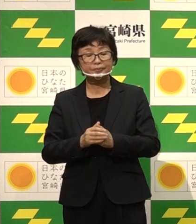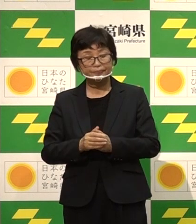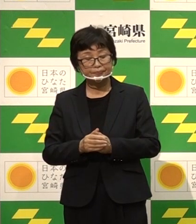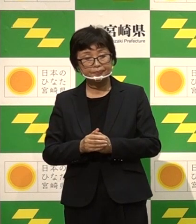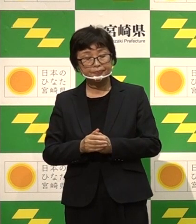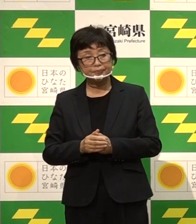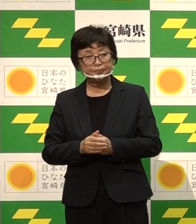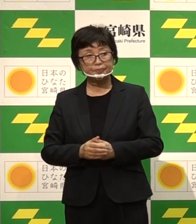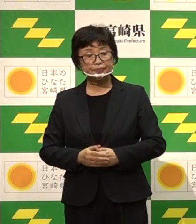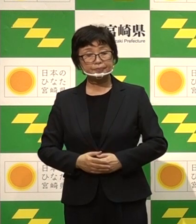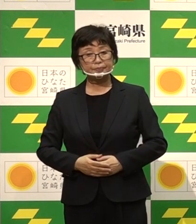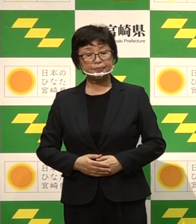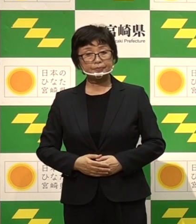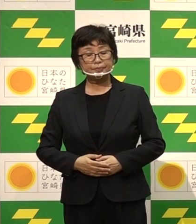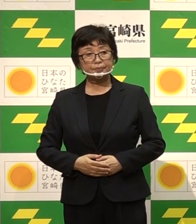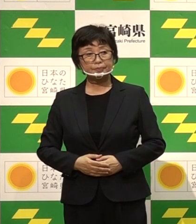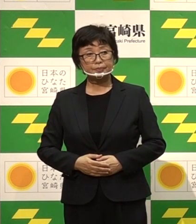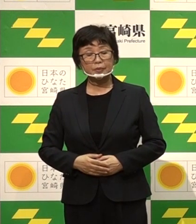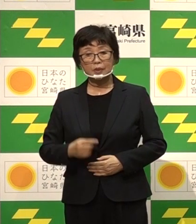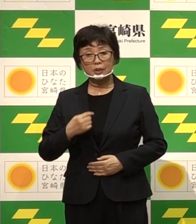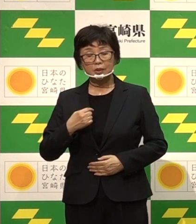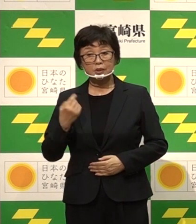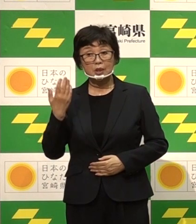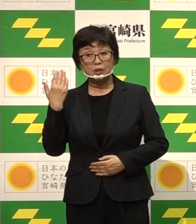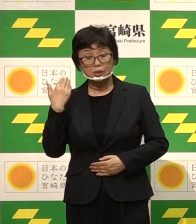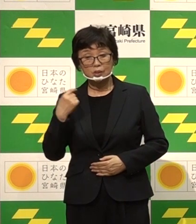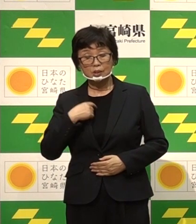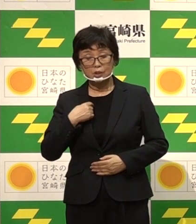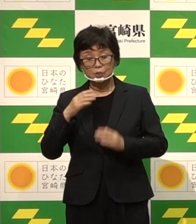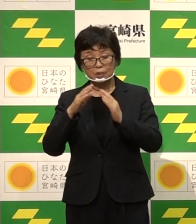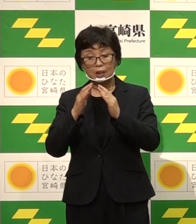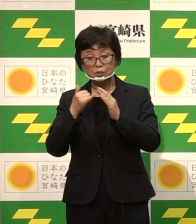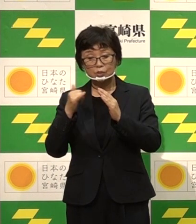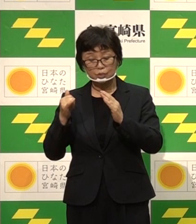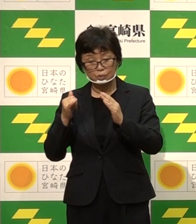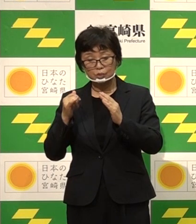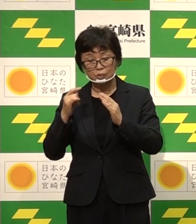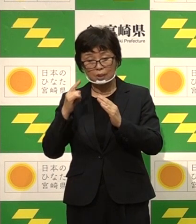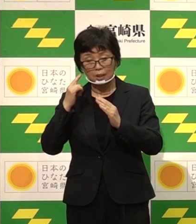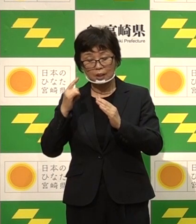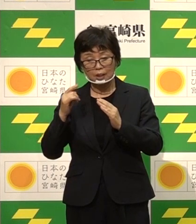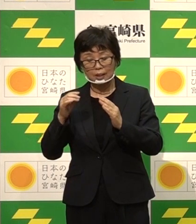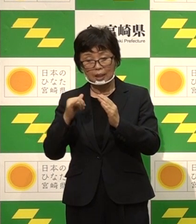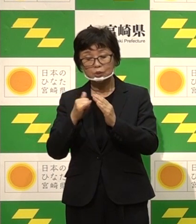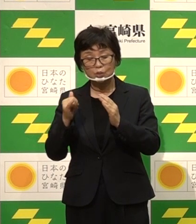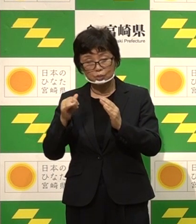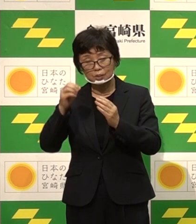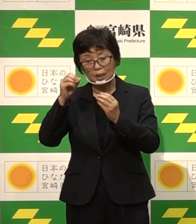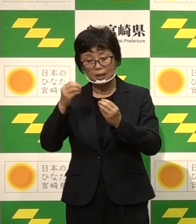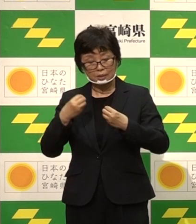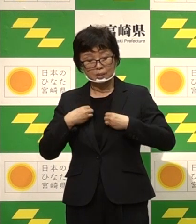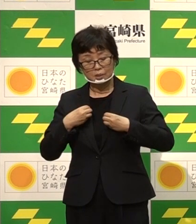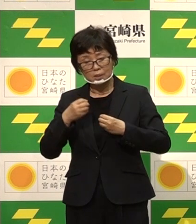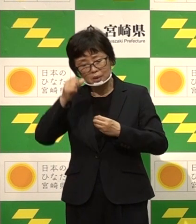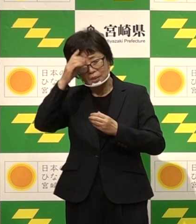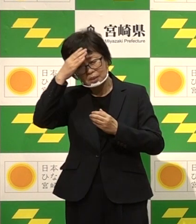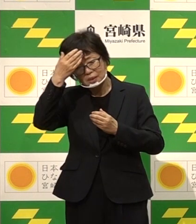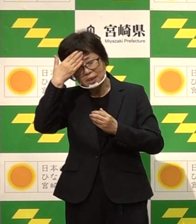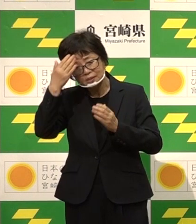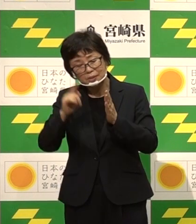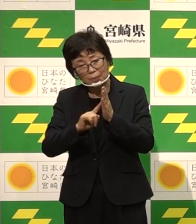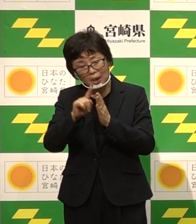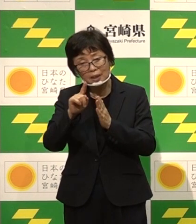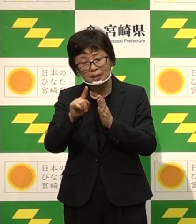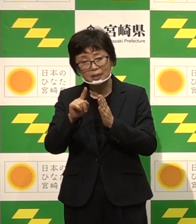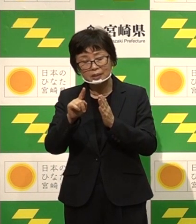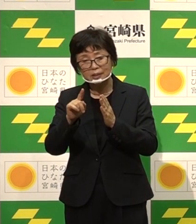点、私も家族が熱発が検査を受けたんですけれども、はい、陰性だったんですが、検